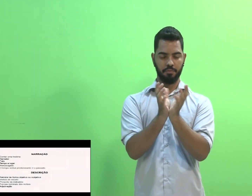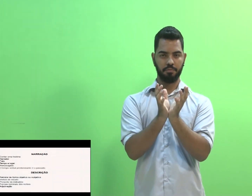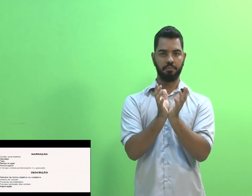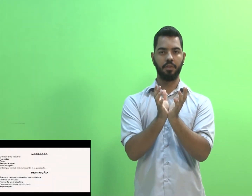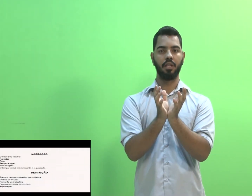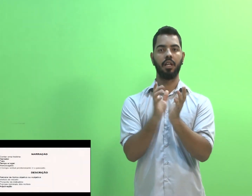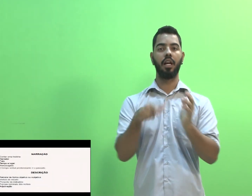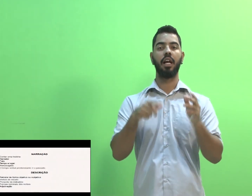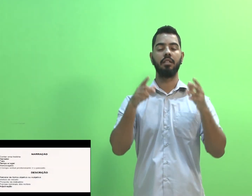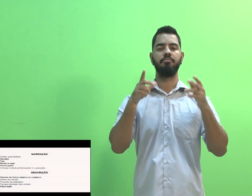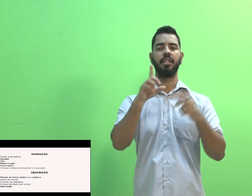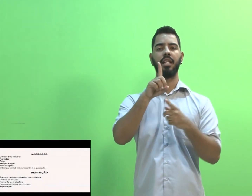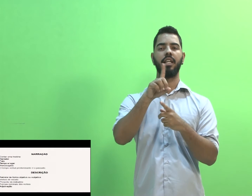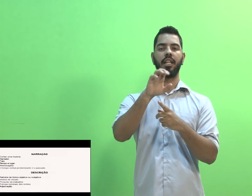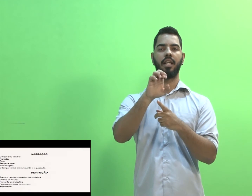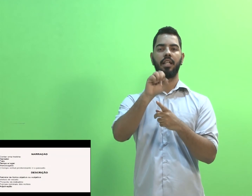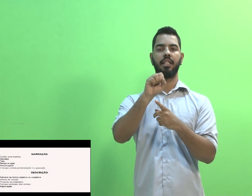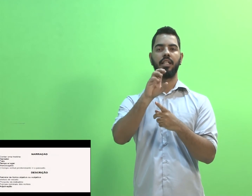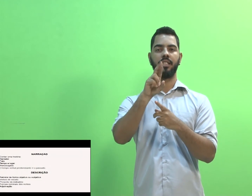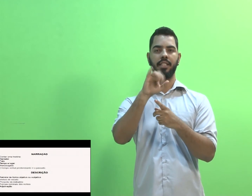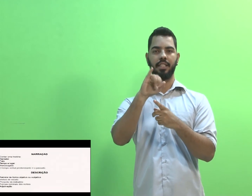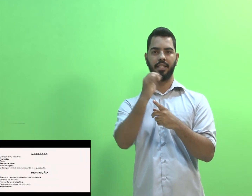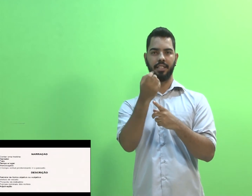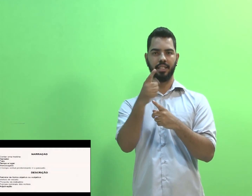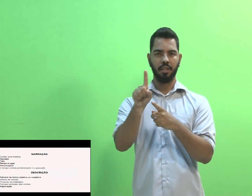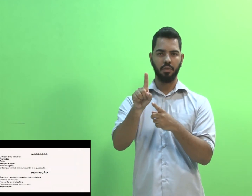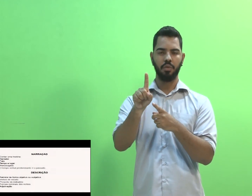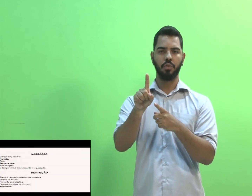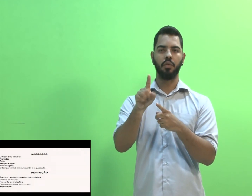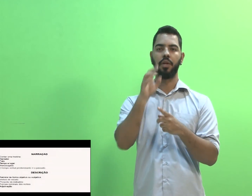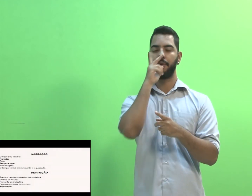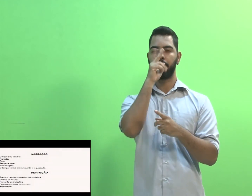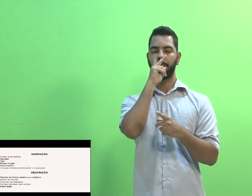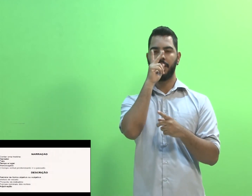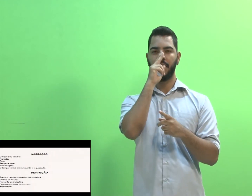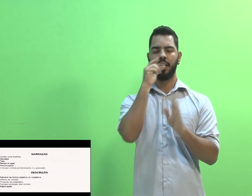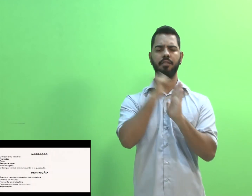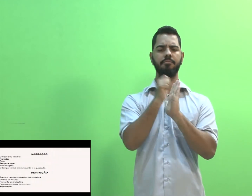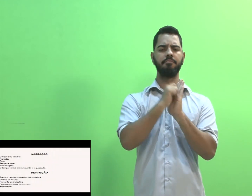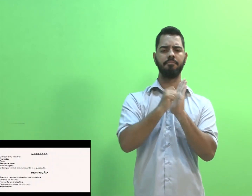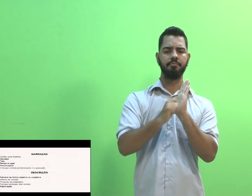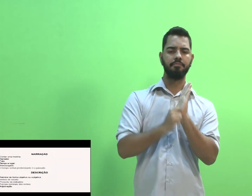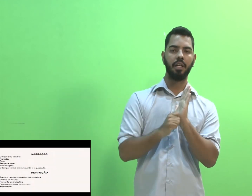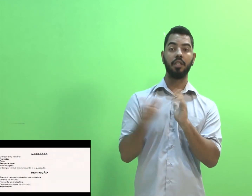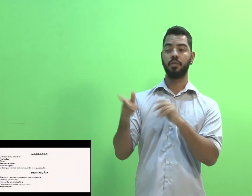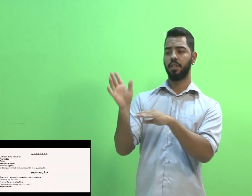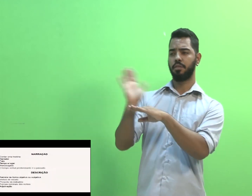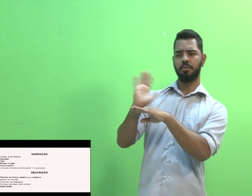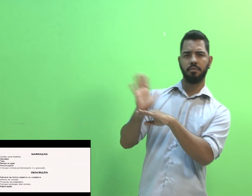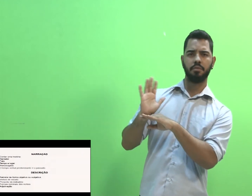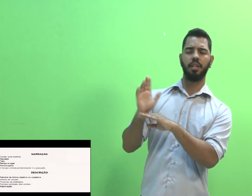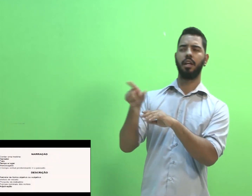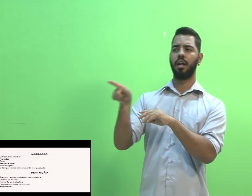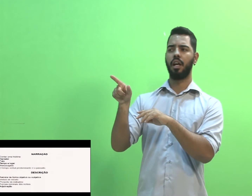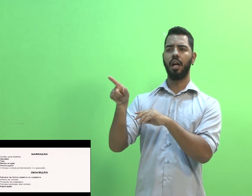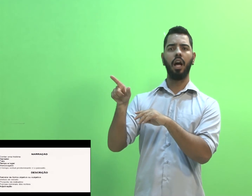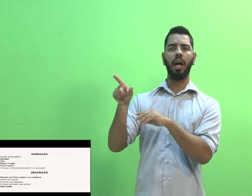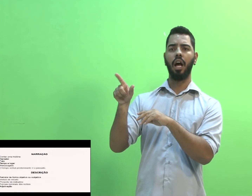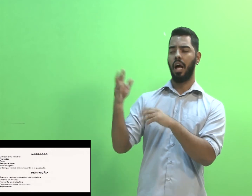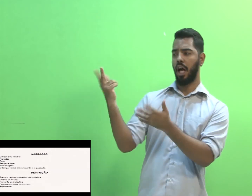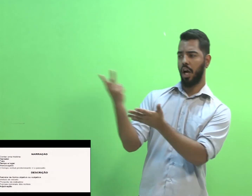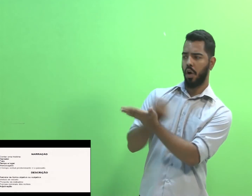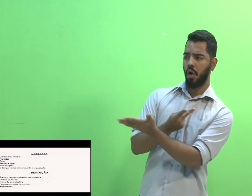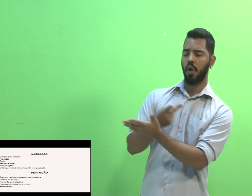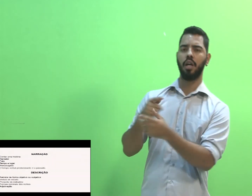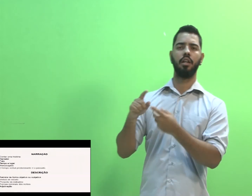de retratar com palavras uma cena, uma imagem, um fato, um sentimento, de forma objetiva ou